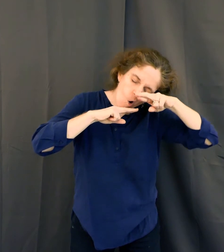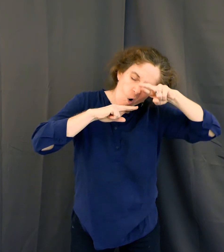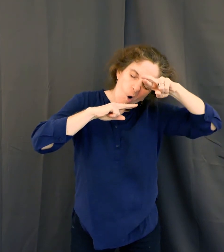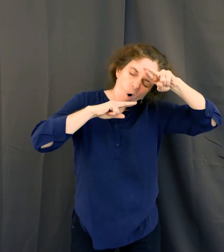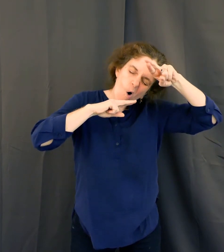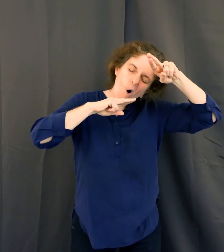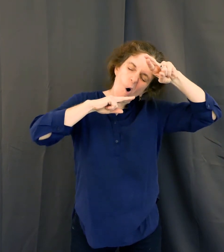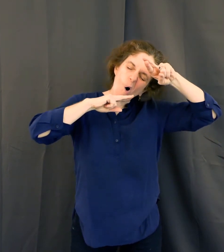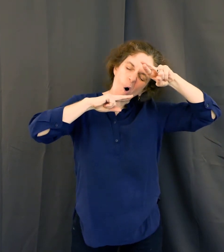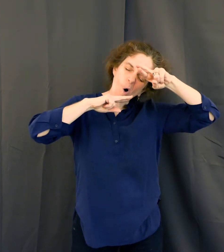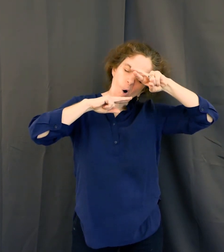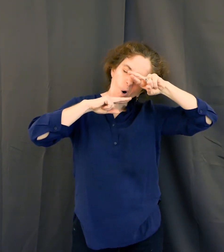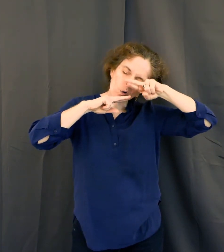endormi d'avoir trop mangé.